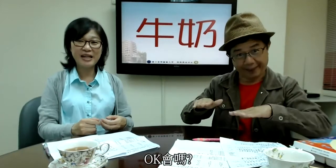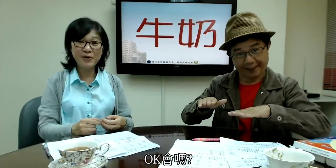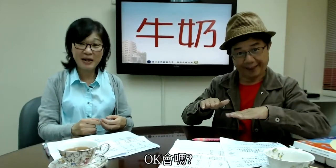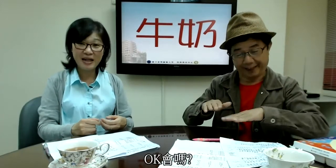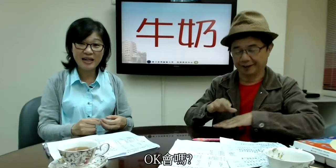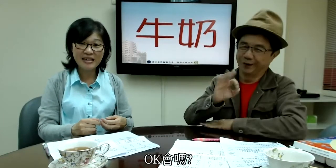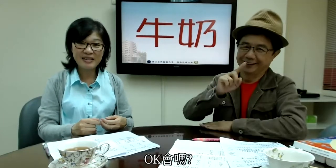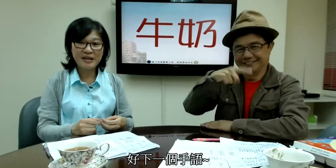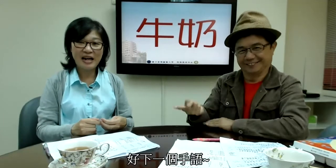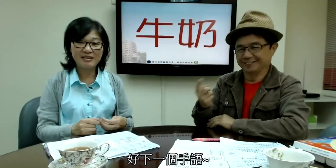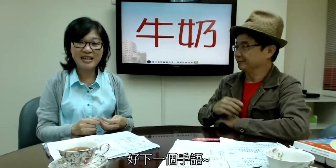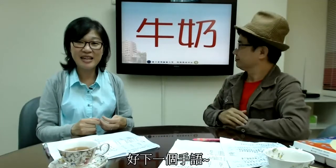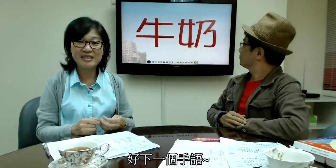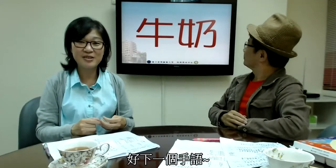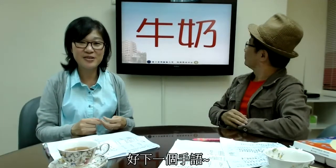会吗？好，下一个手语，